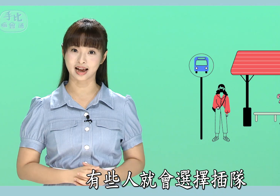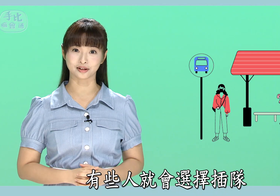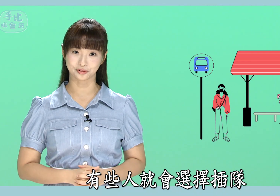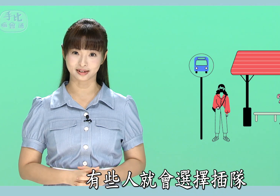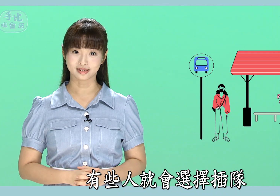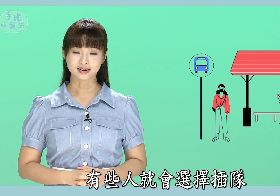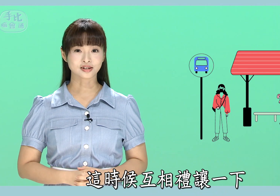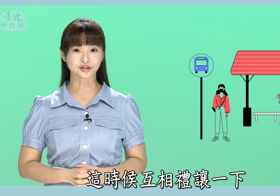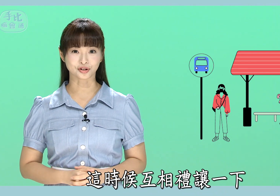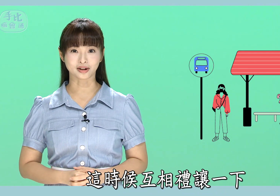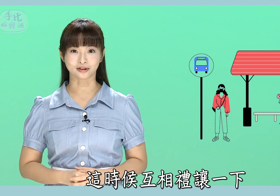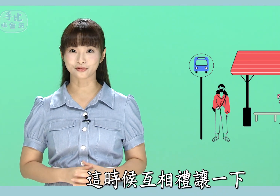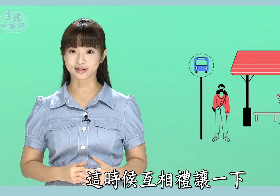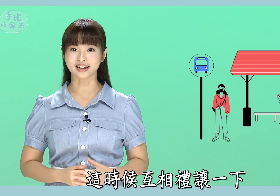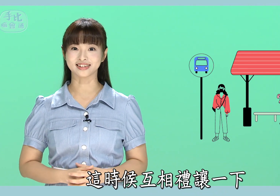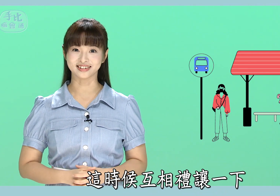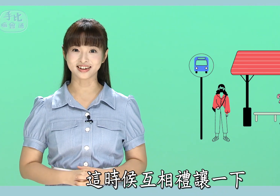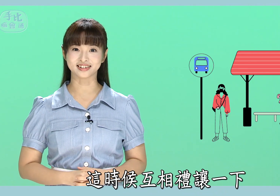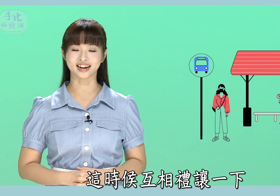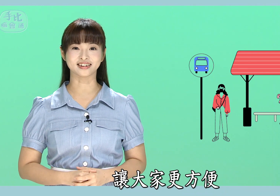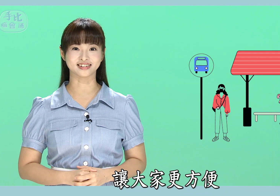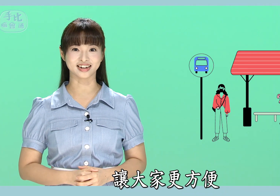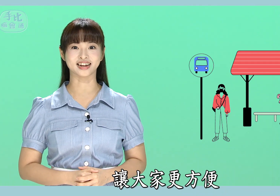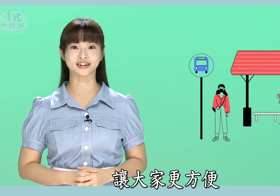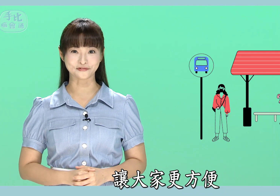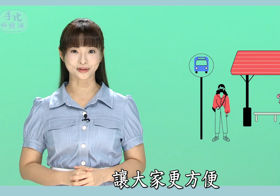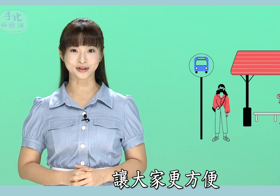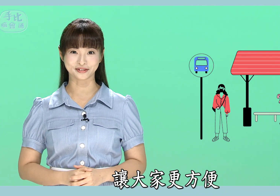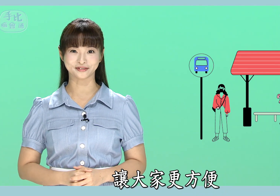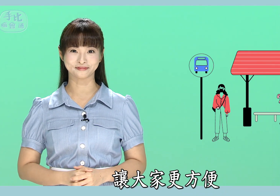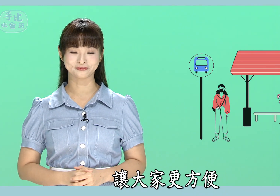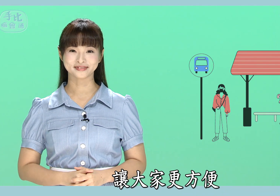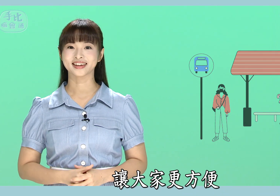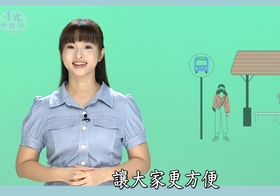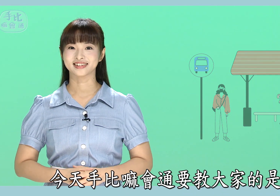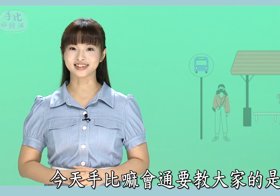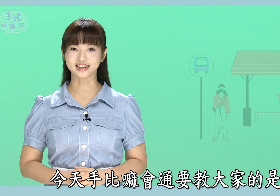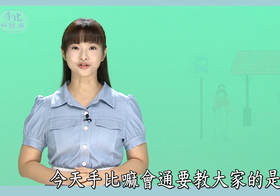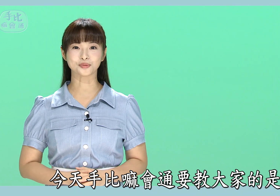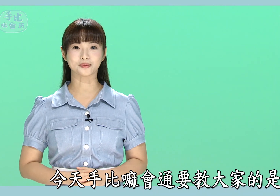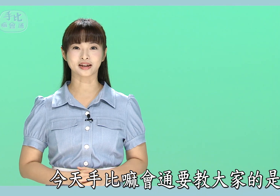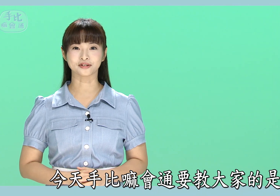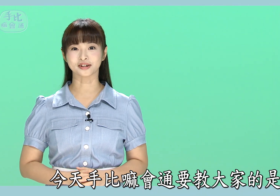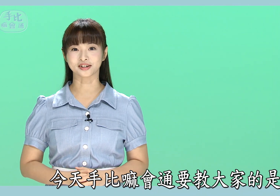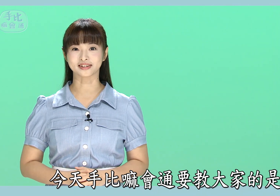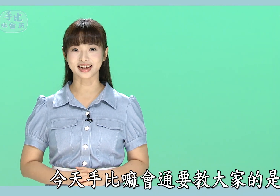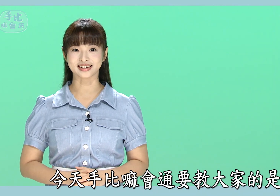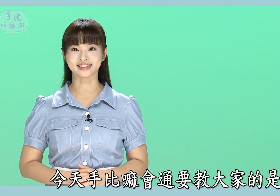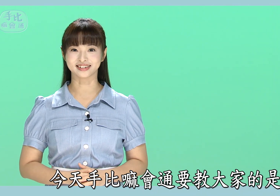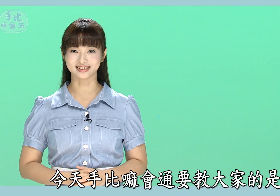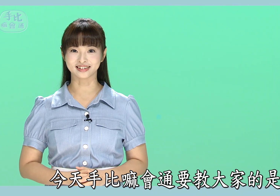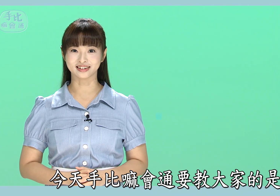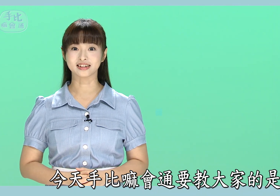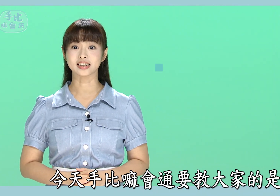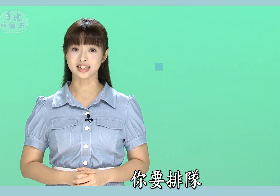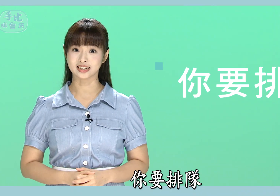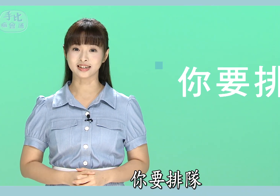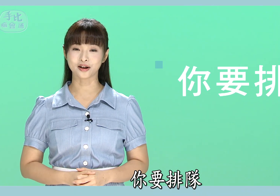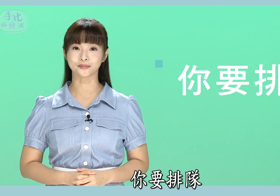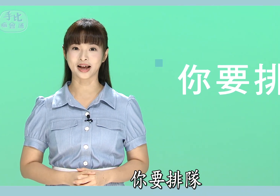队。这时候啊，互相礼让一下，让大家更方便哦。今天丘比马来通要教大家的是呢，你要排